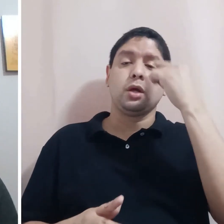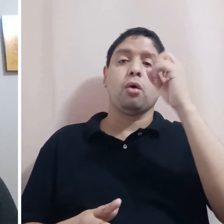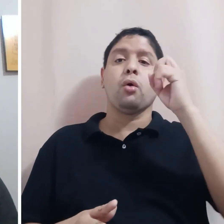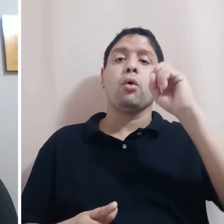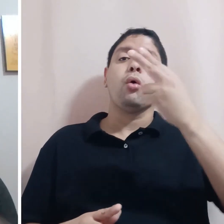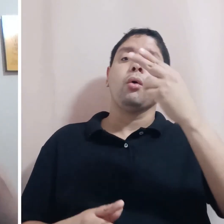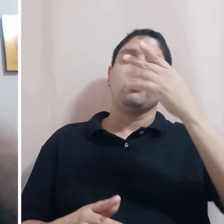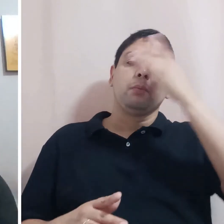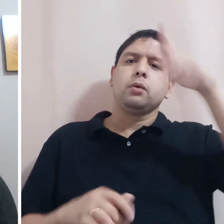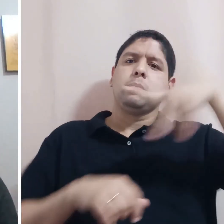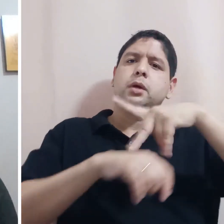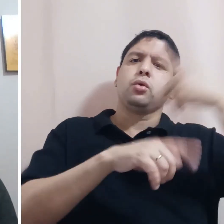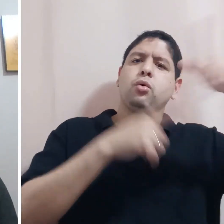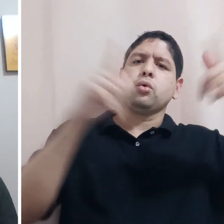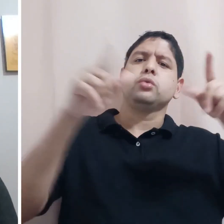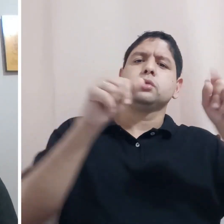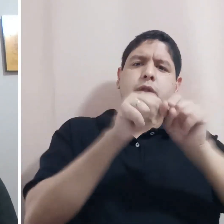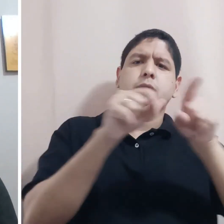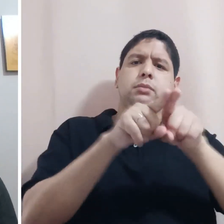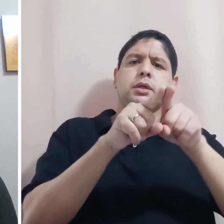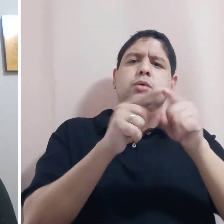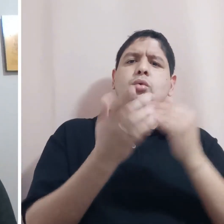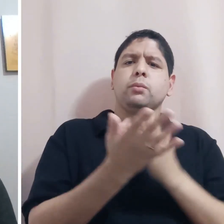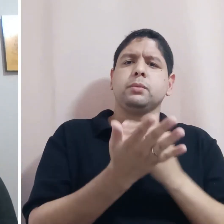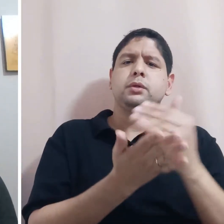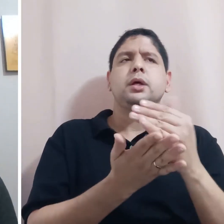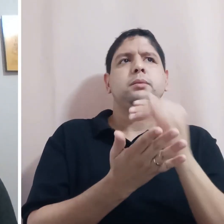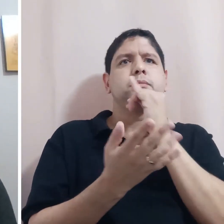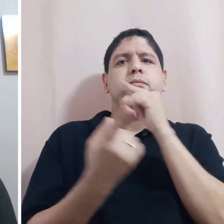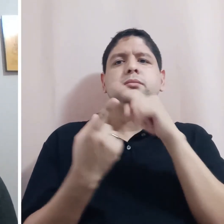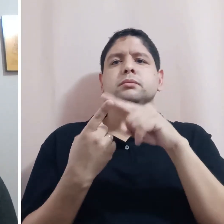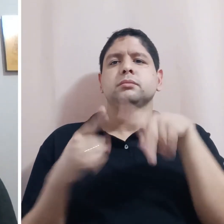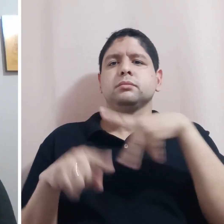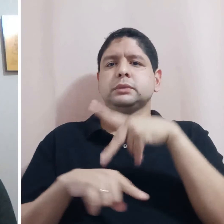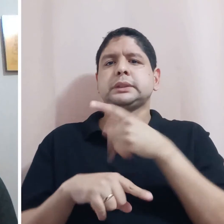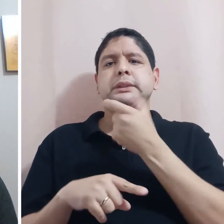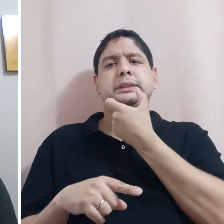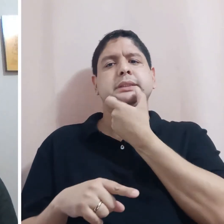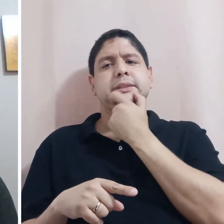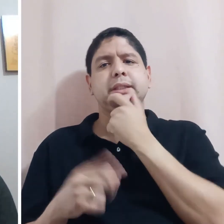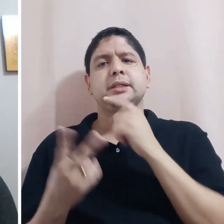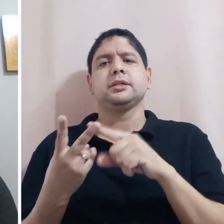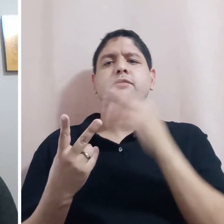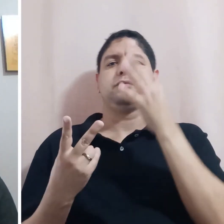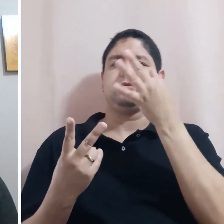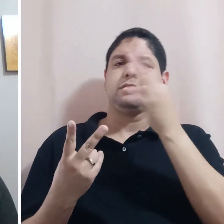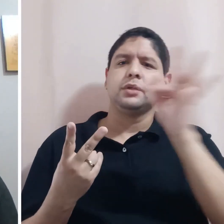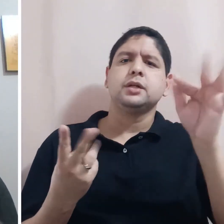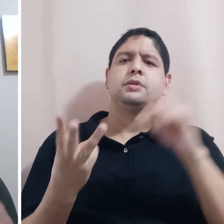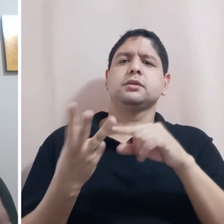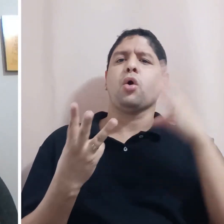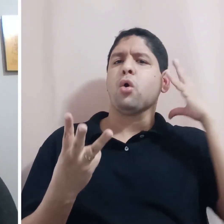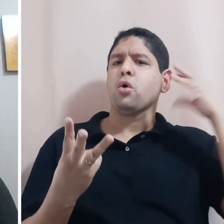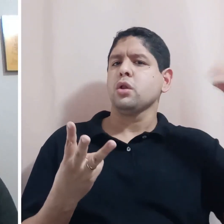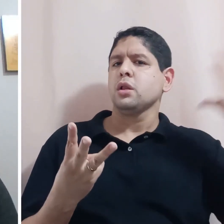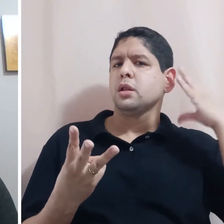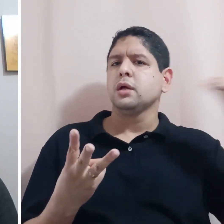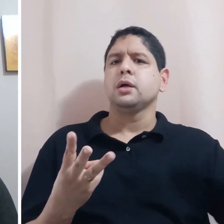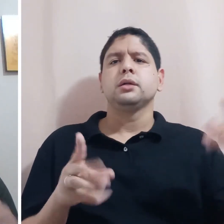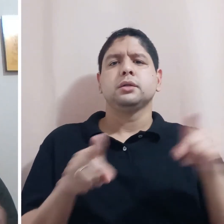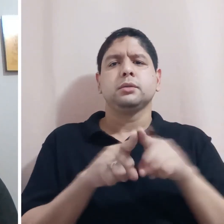rei de Portugal, antes que os espanhóis ou que outros povos também começaram a navegar, né, como os ingleses, como